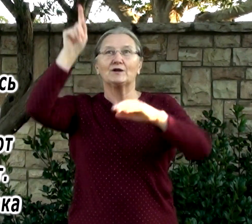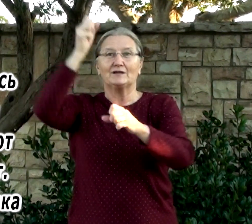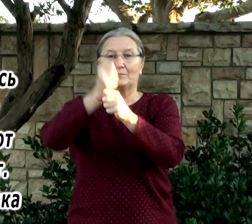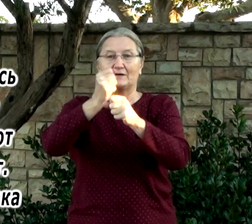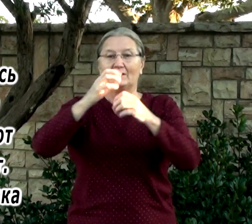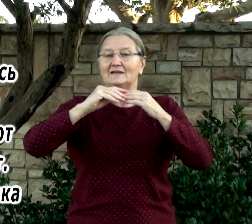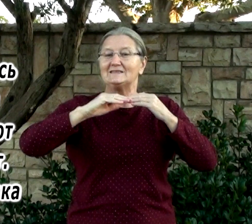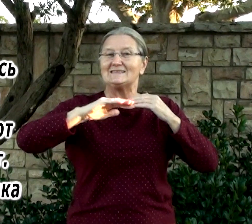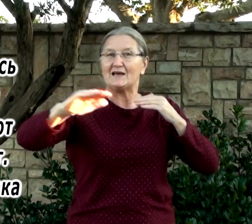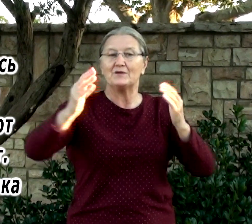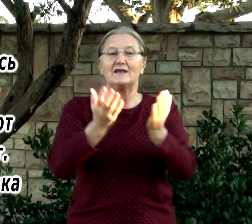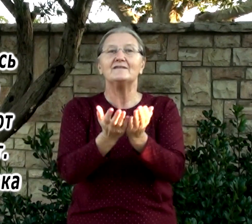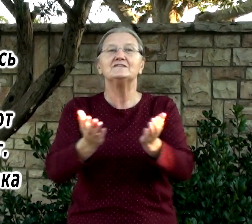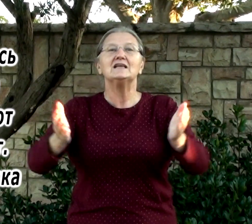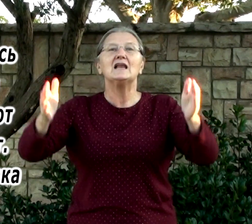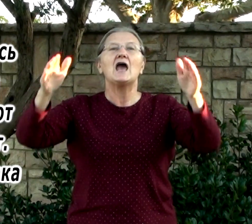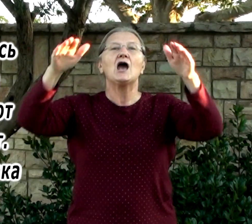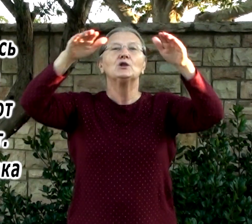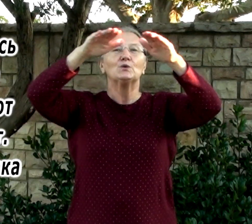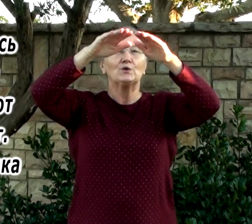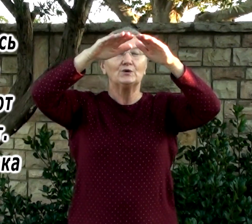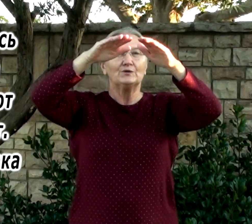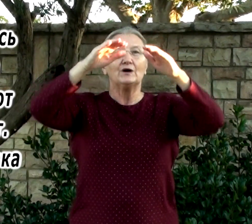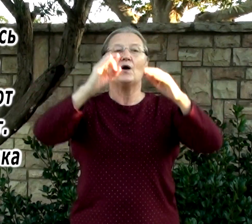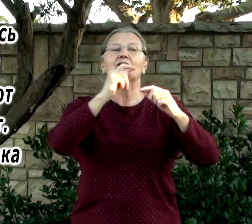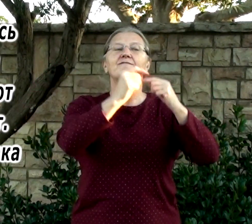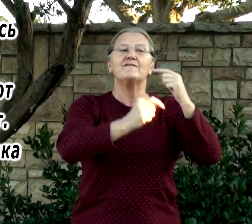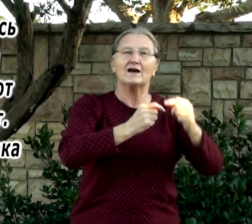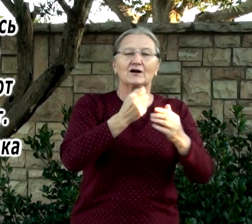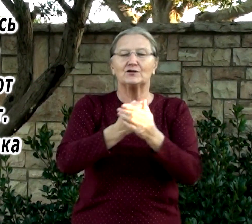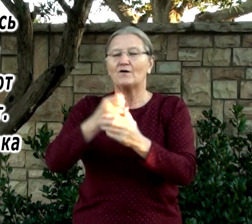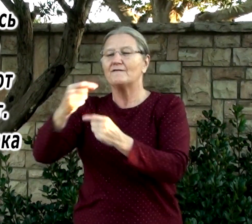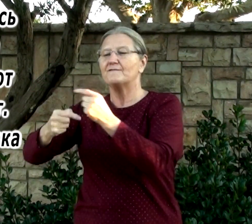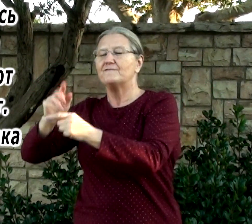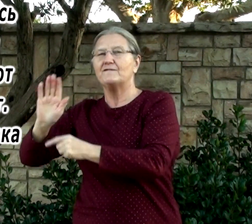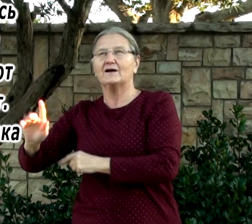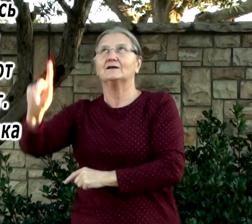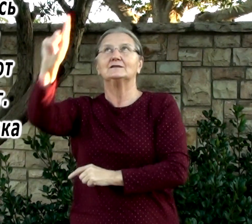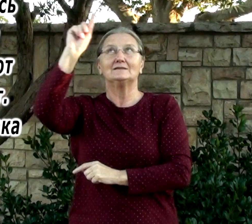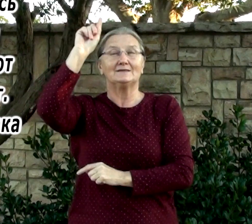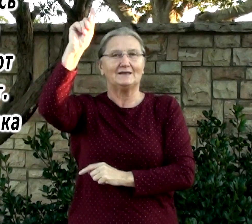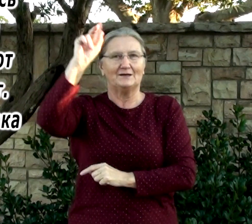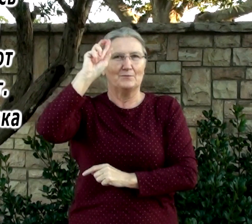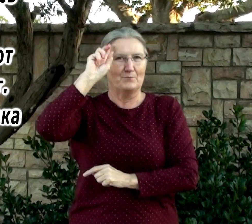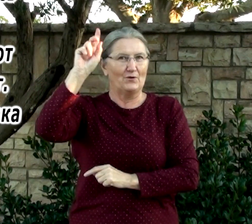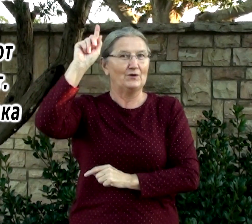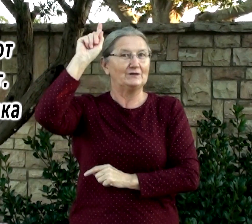Ты образовал землю и вселенную, и от века и до века Ты — Бог. Ты